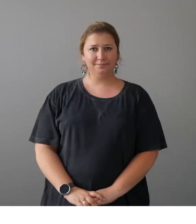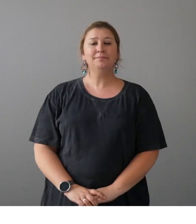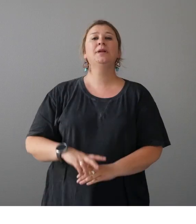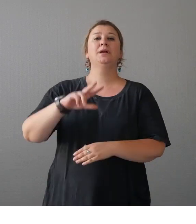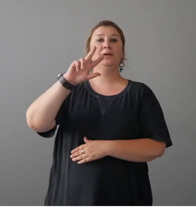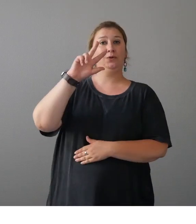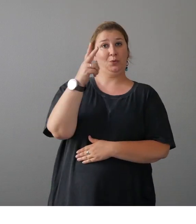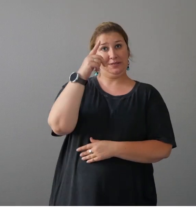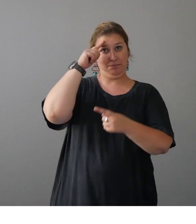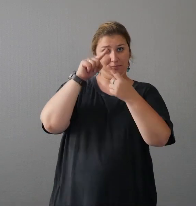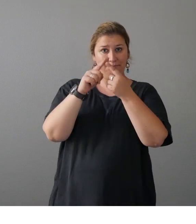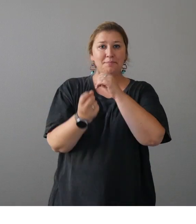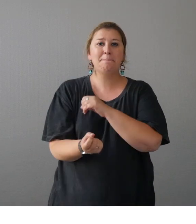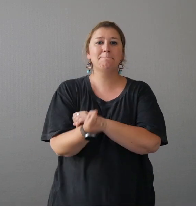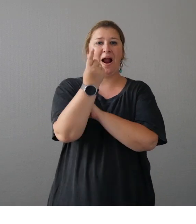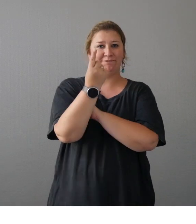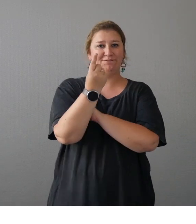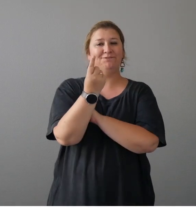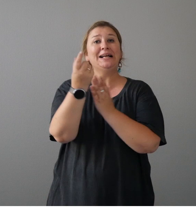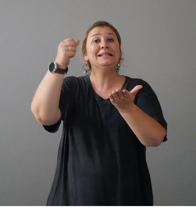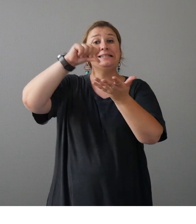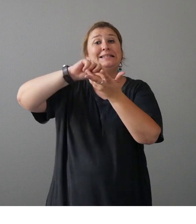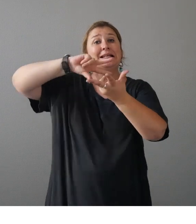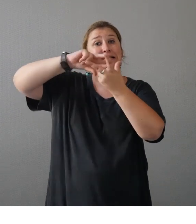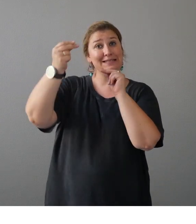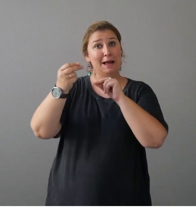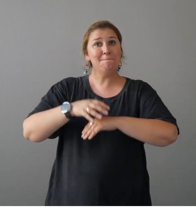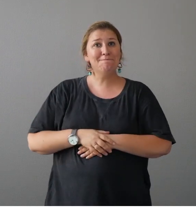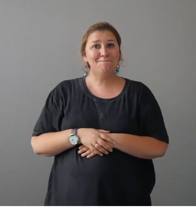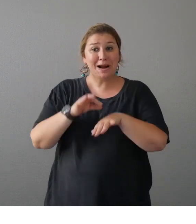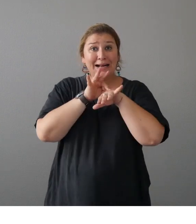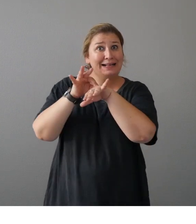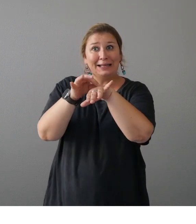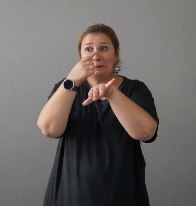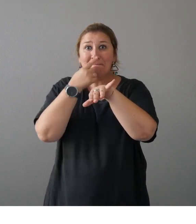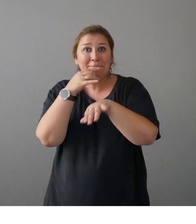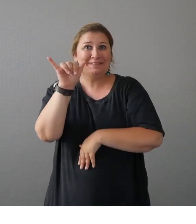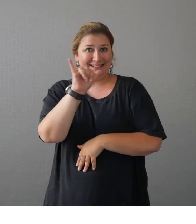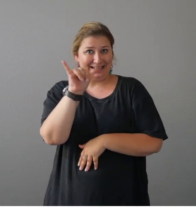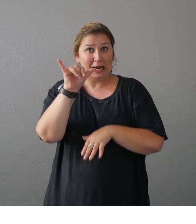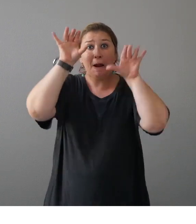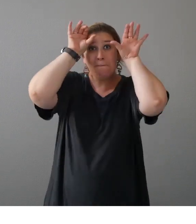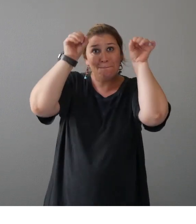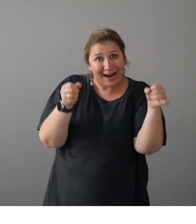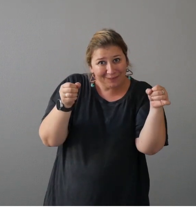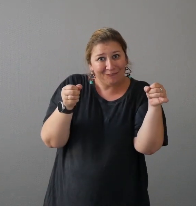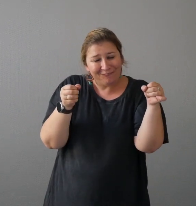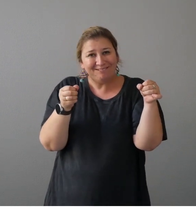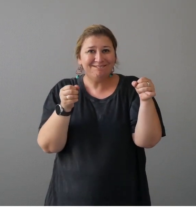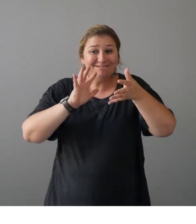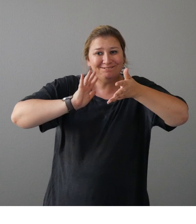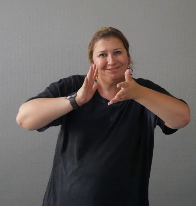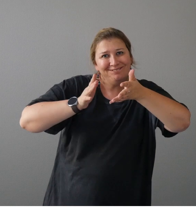La Cité du Design et le musée d'art moderne et contemporain de Saint-Étienne Métropole vous proposent un aperçu de la collection de design du